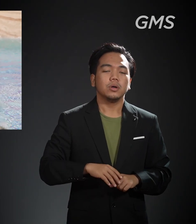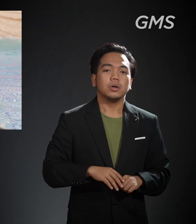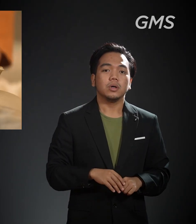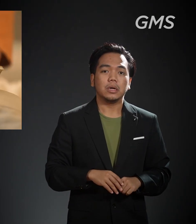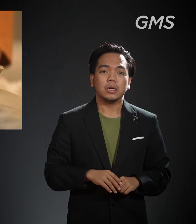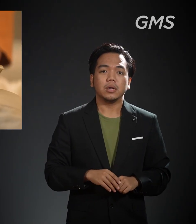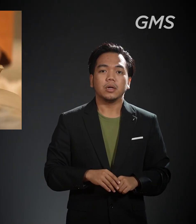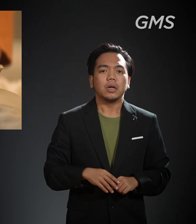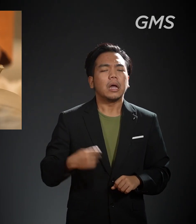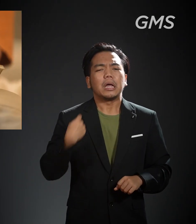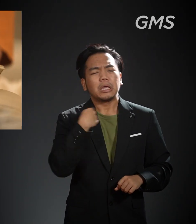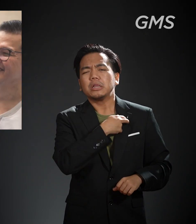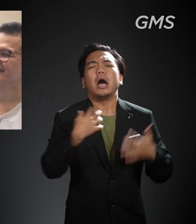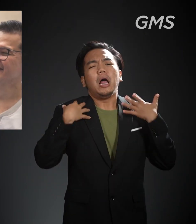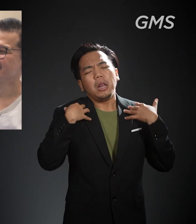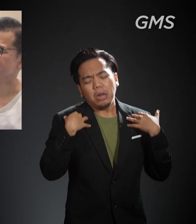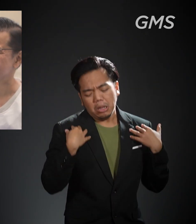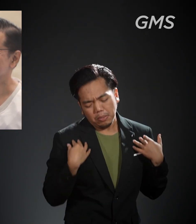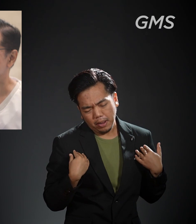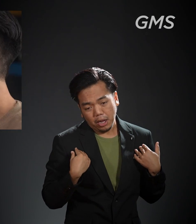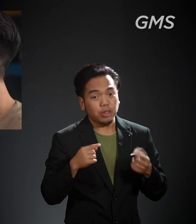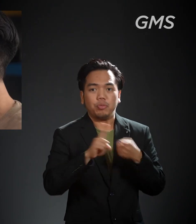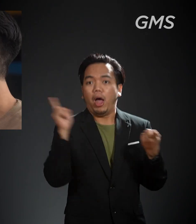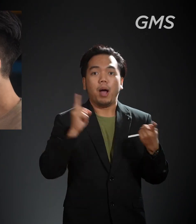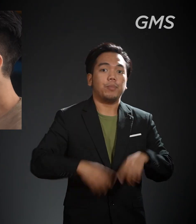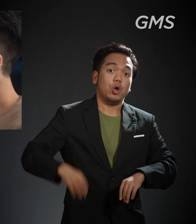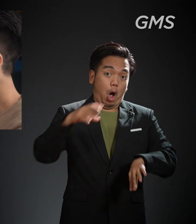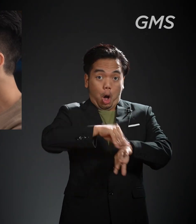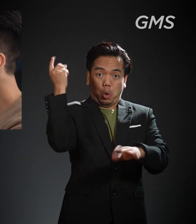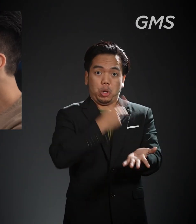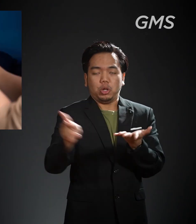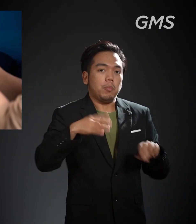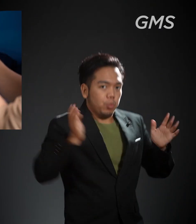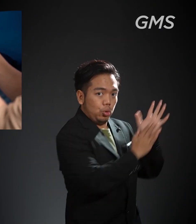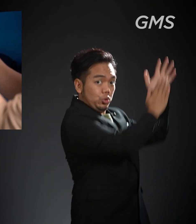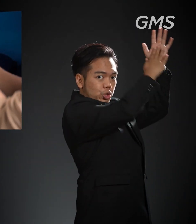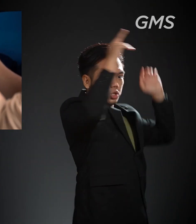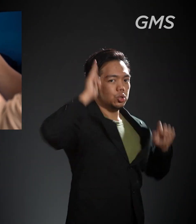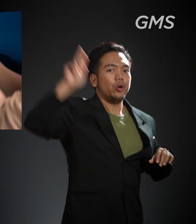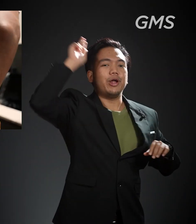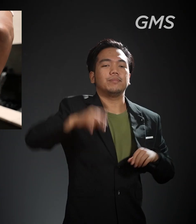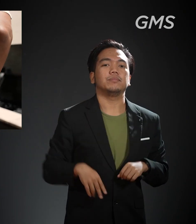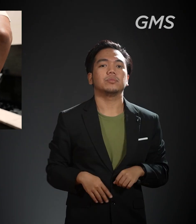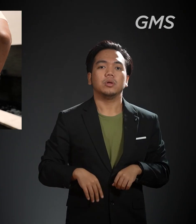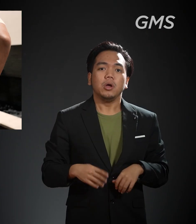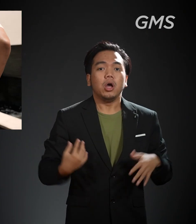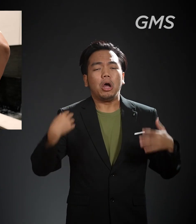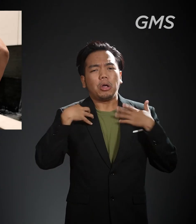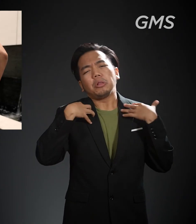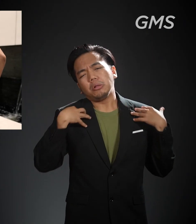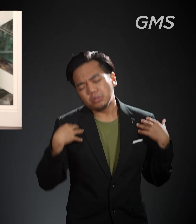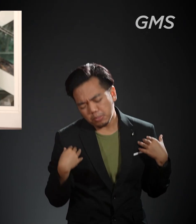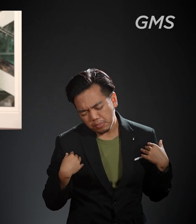Semakin fisik kita lemah, roh kita semakin memuji Tuhan. Semakin jasmani kita terbatas,